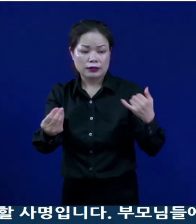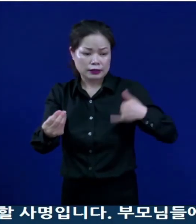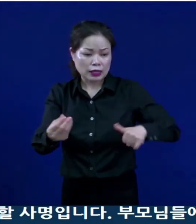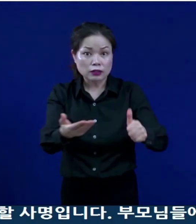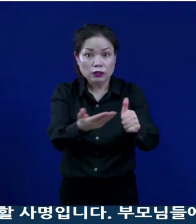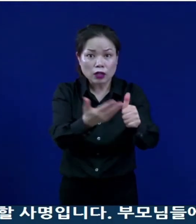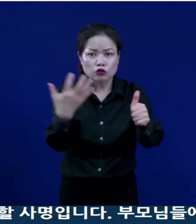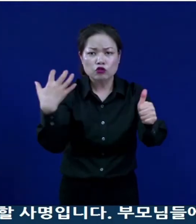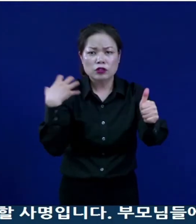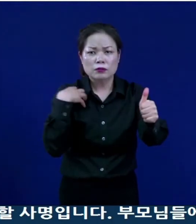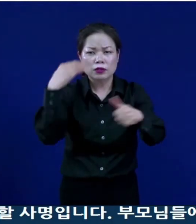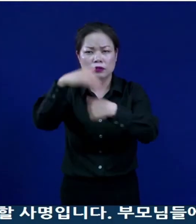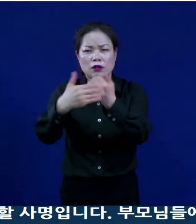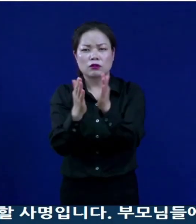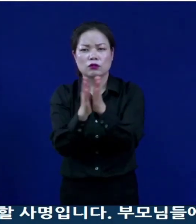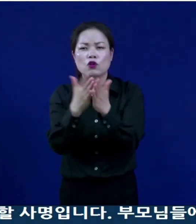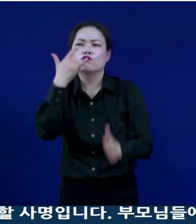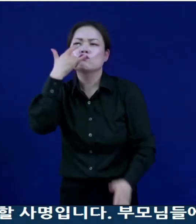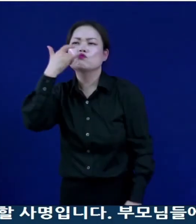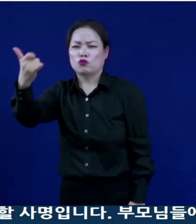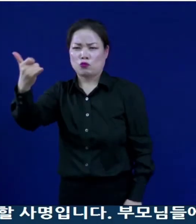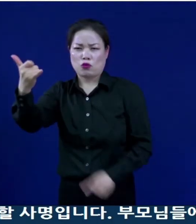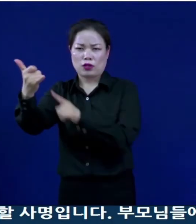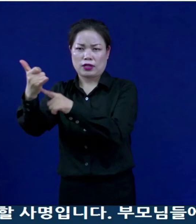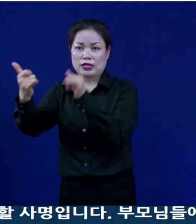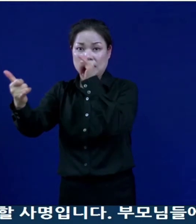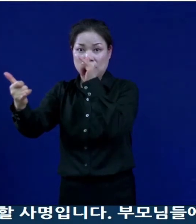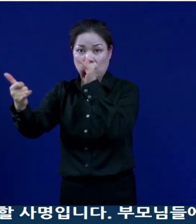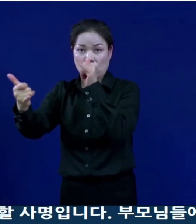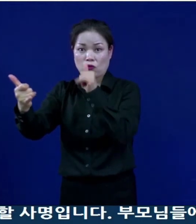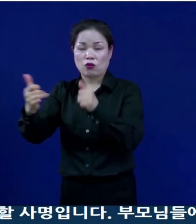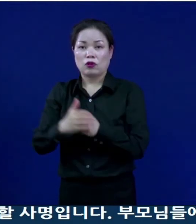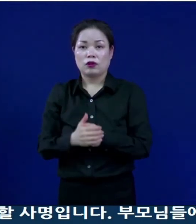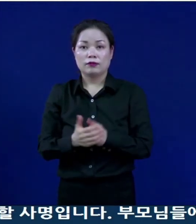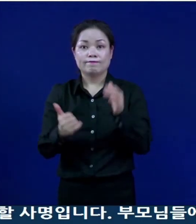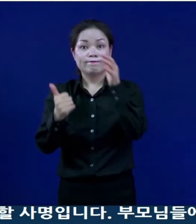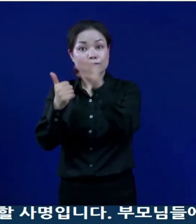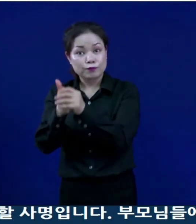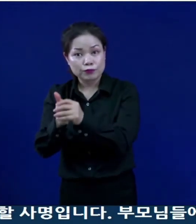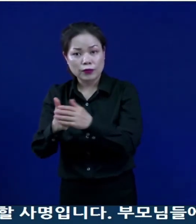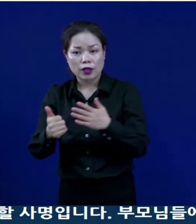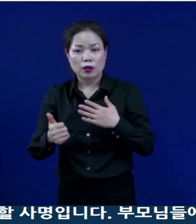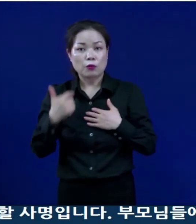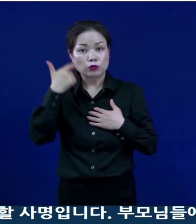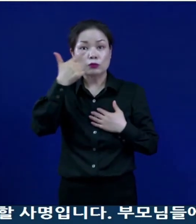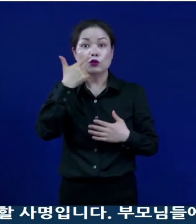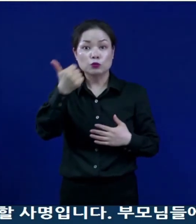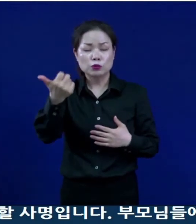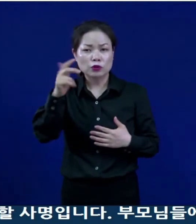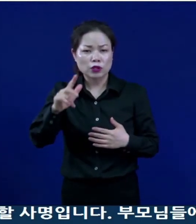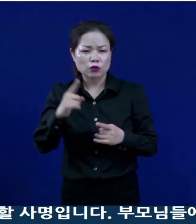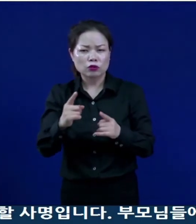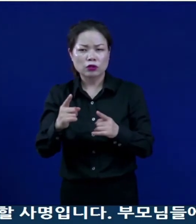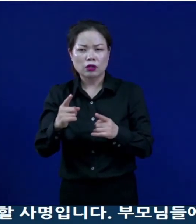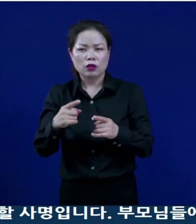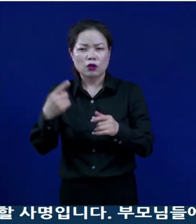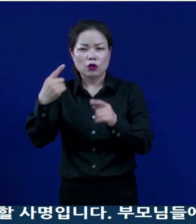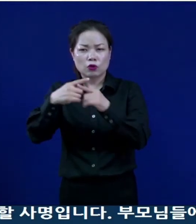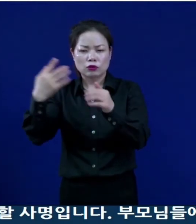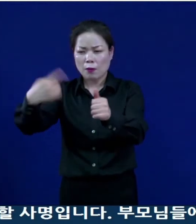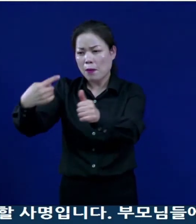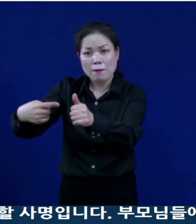책임은 성경적으로 부모에게 있습니다. 저도 부모이지만 교회에서 아무리 잘